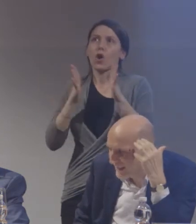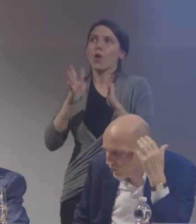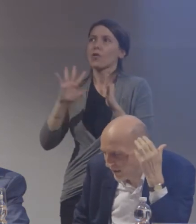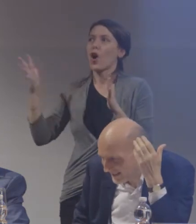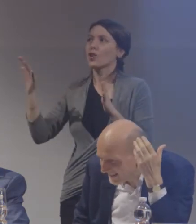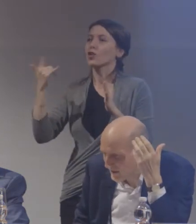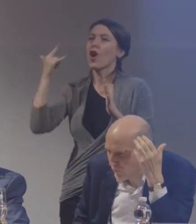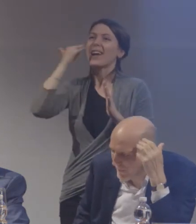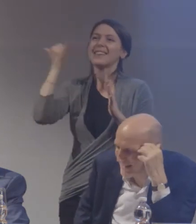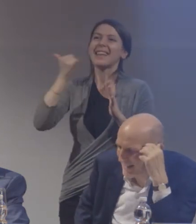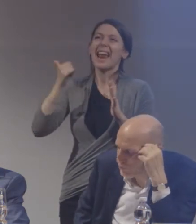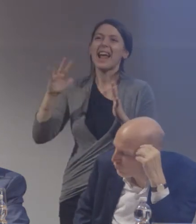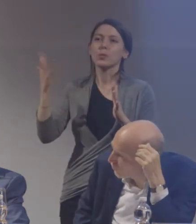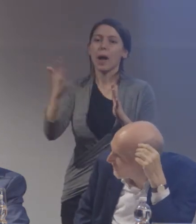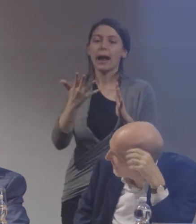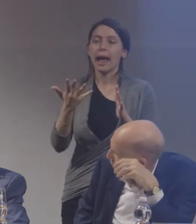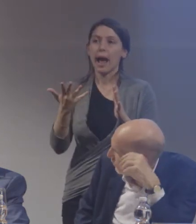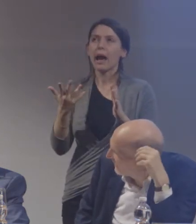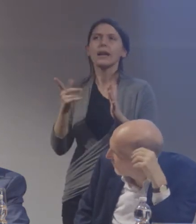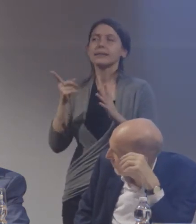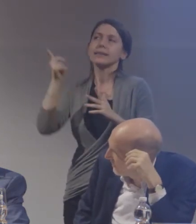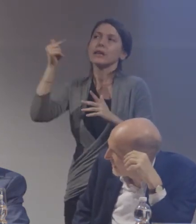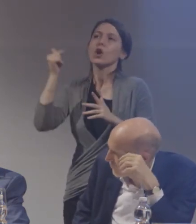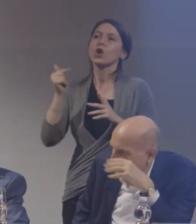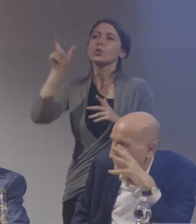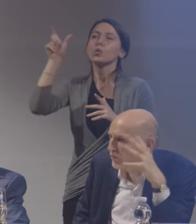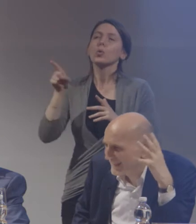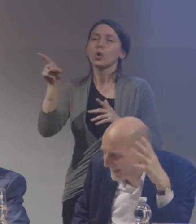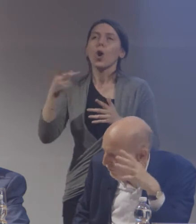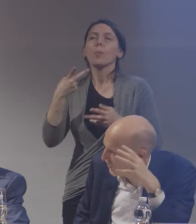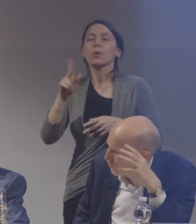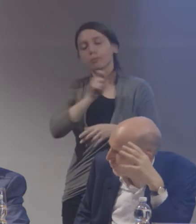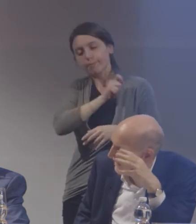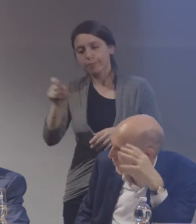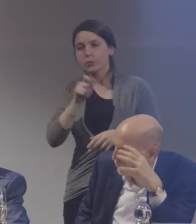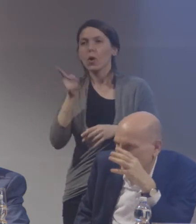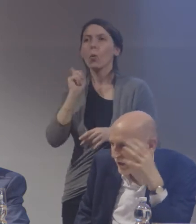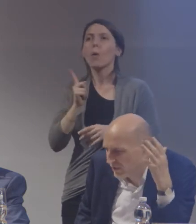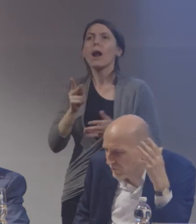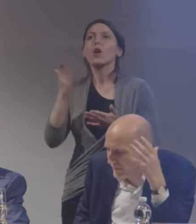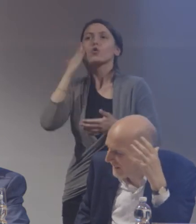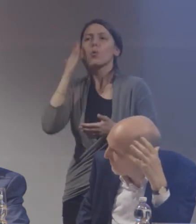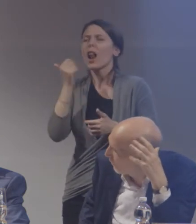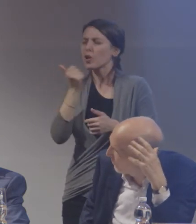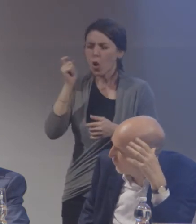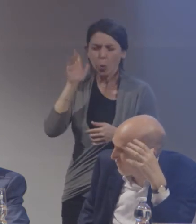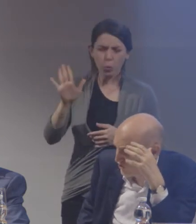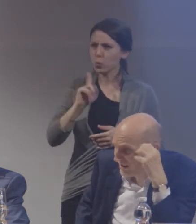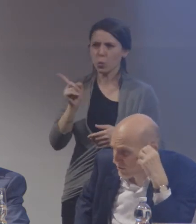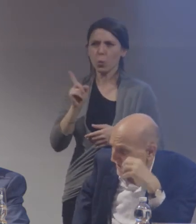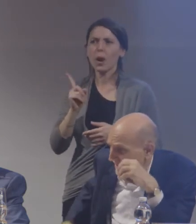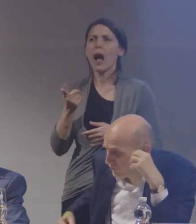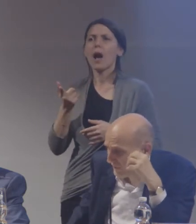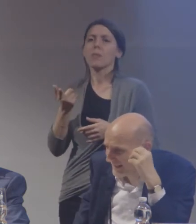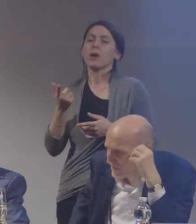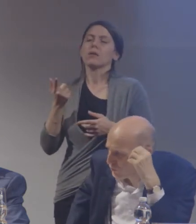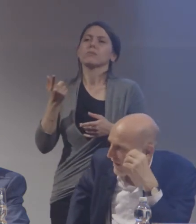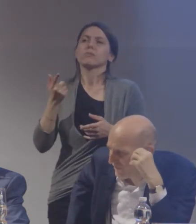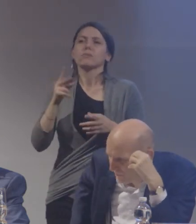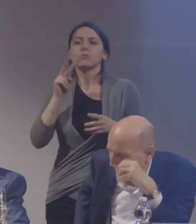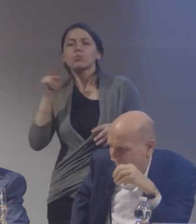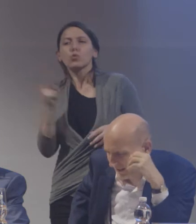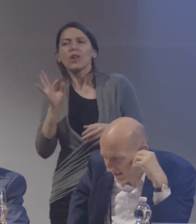degli intellettuali, sicuramente la sottolineatura del ruolo della scuola non tanto è solo della cultura, che ovviamente è proprio di ogni generazione intellettuale, ma è